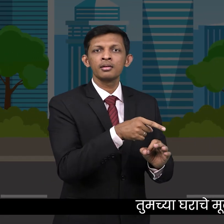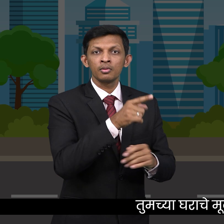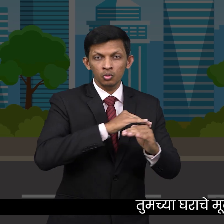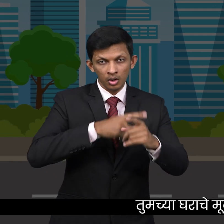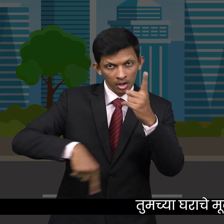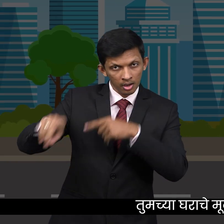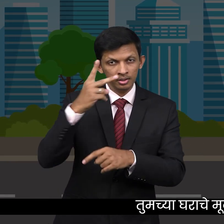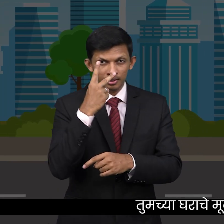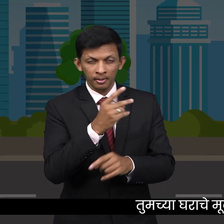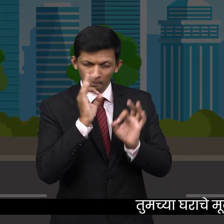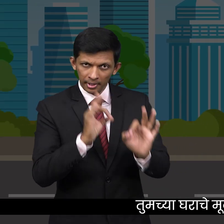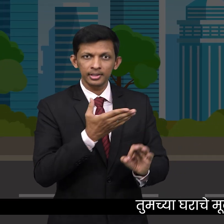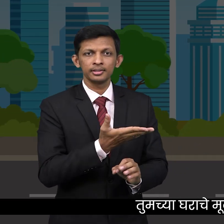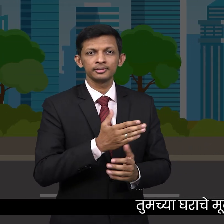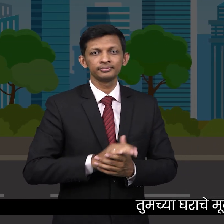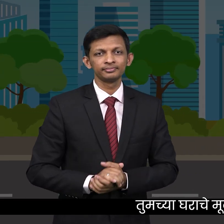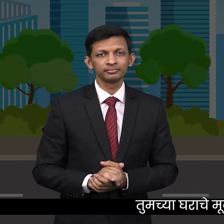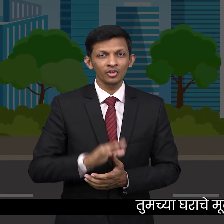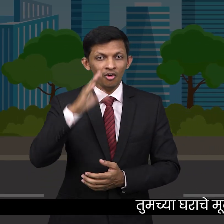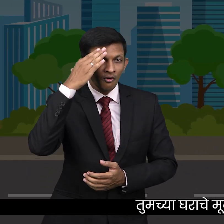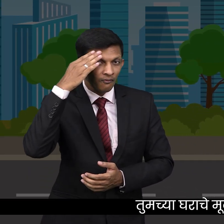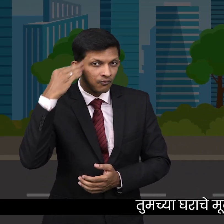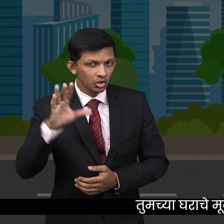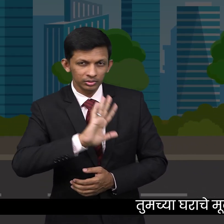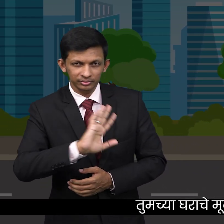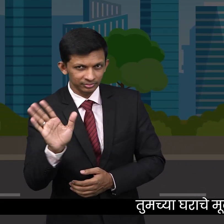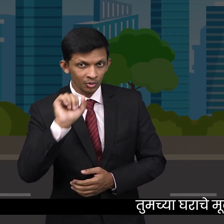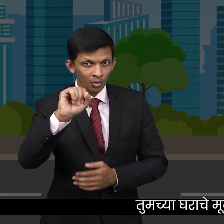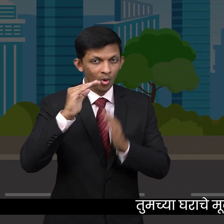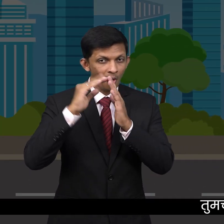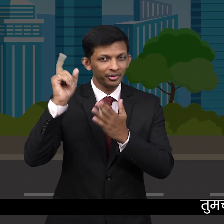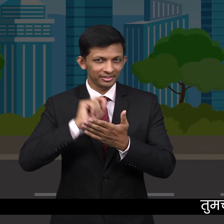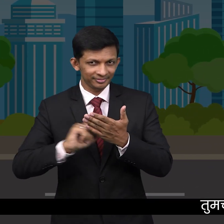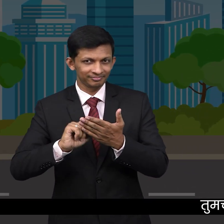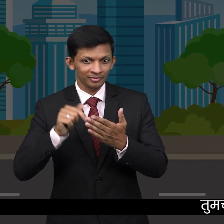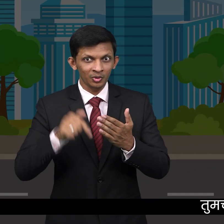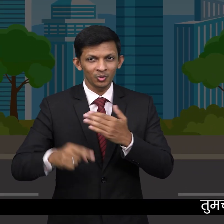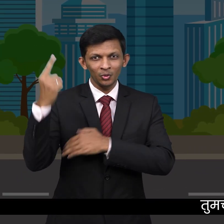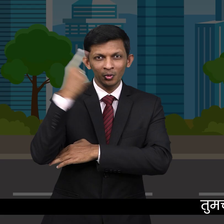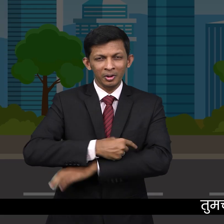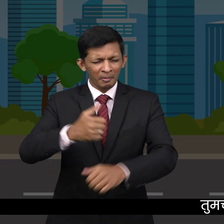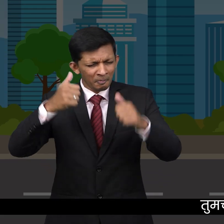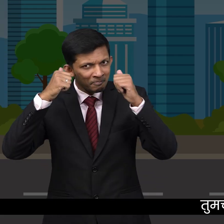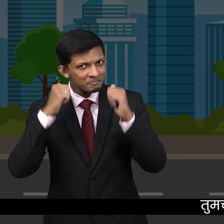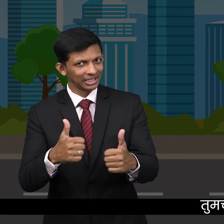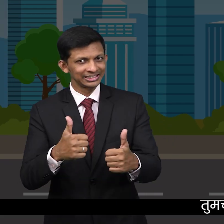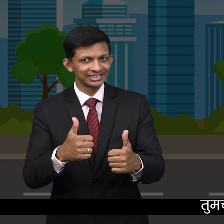तुमच्या घराचे मूल्यांकन करायला विसरू नका. तुमचा